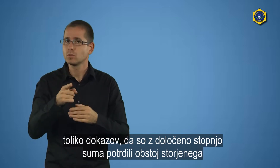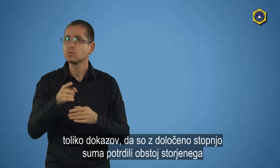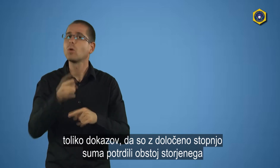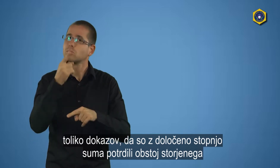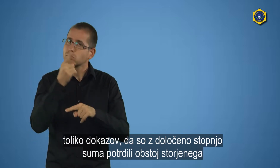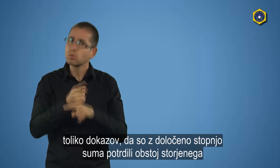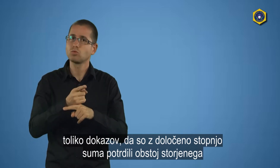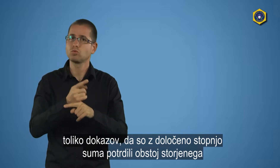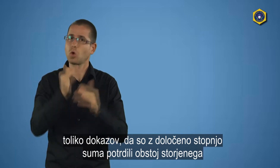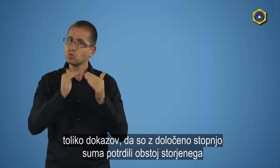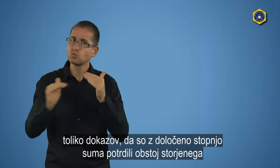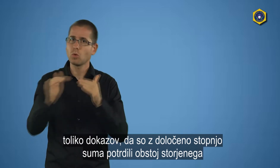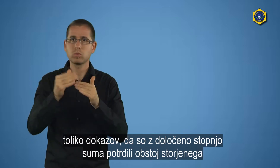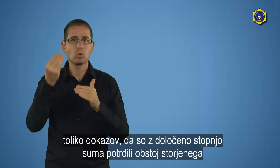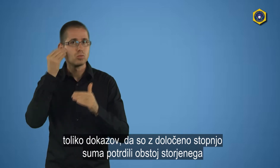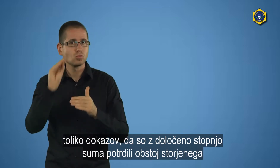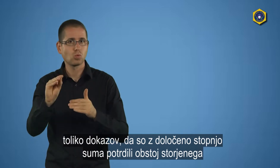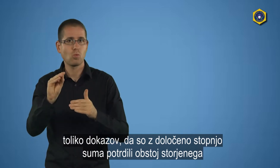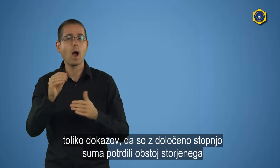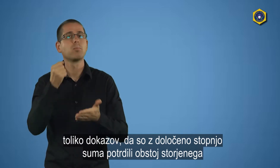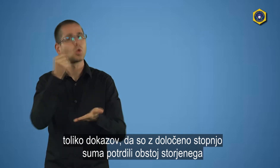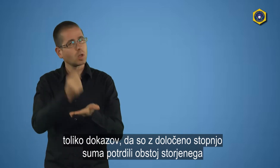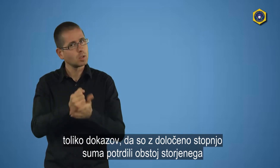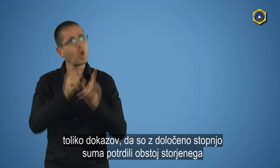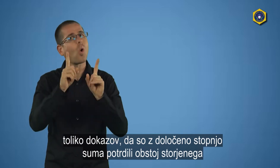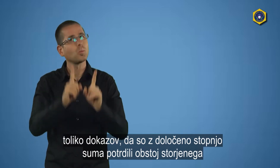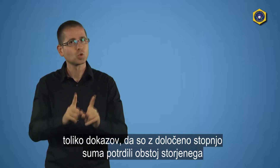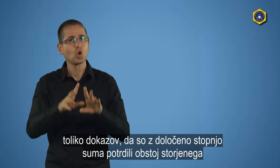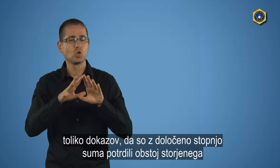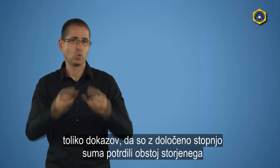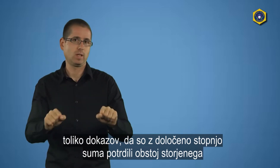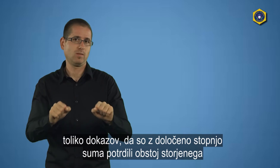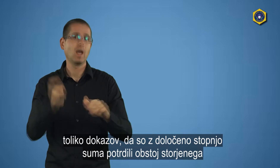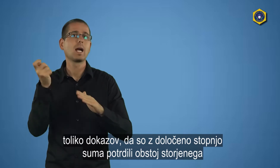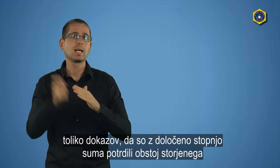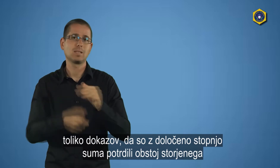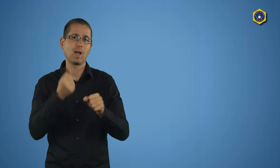stopnjo suma potrdili obstoj storjenega kaznivega dejanja.